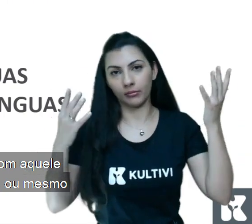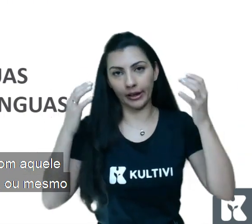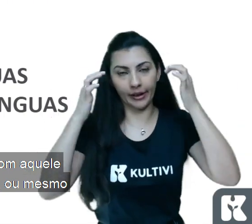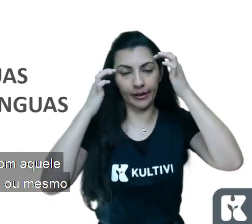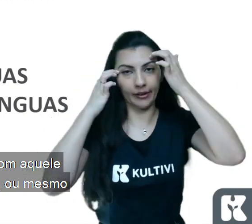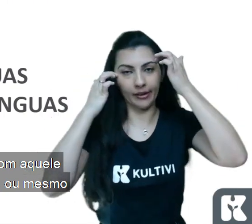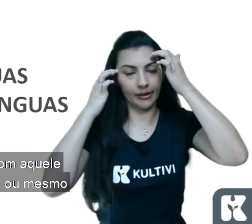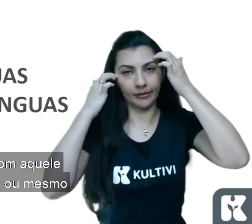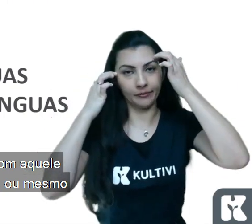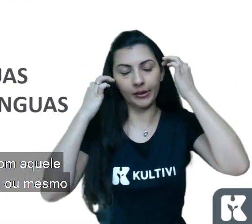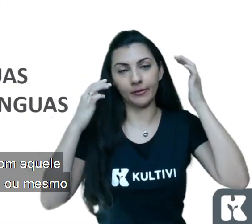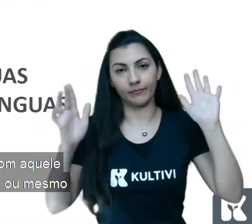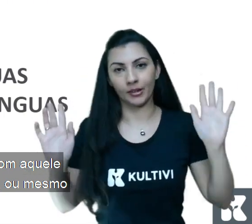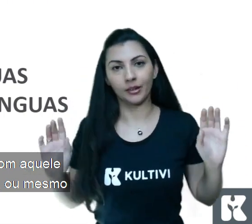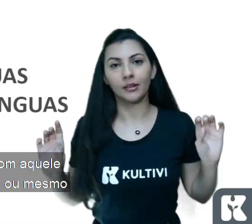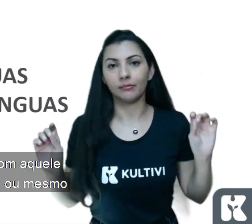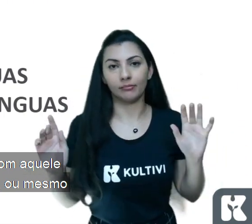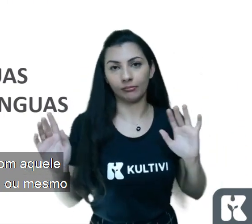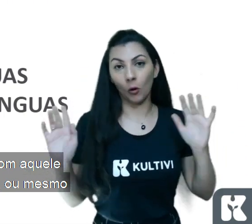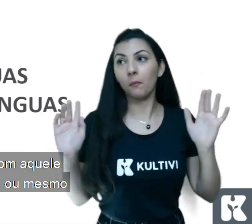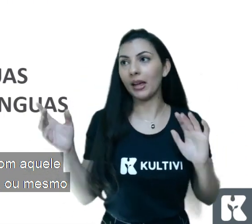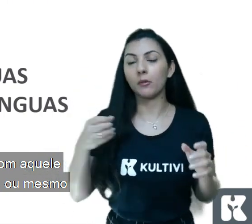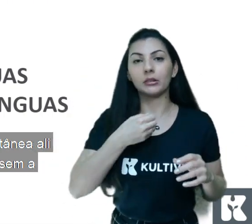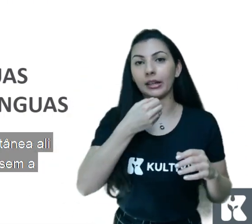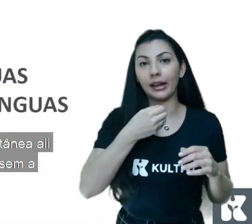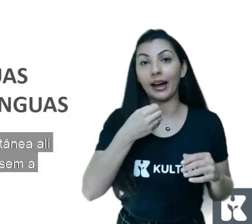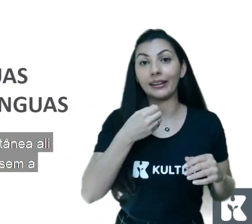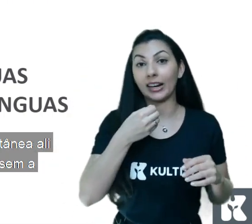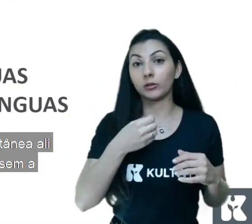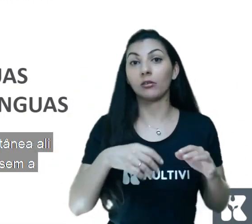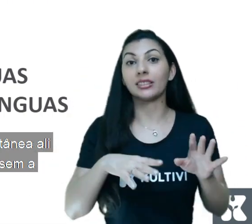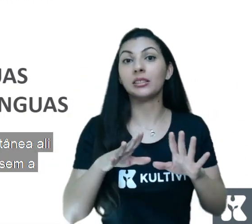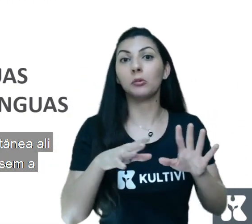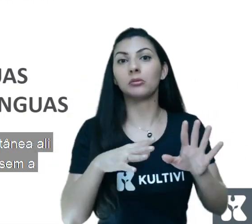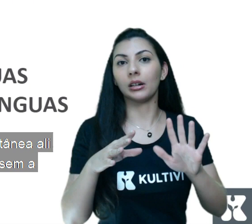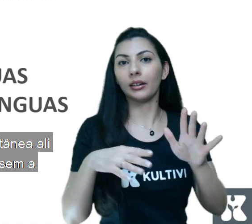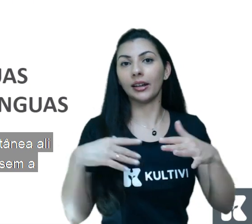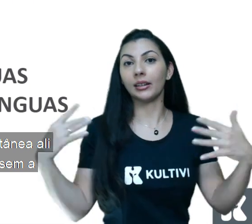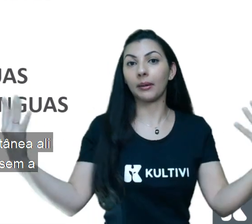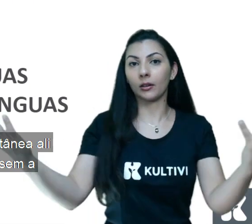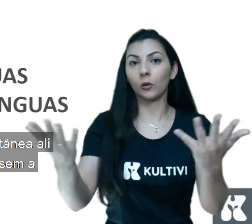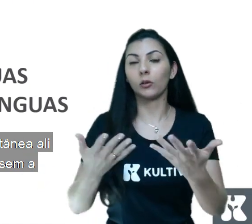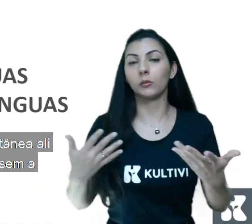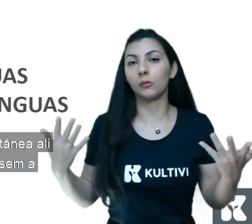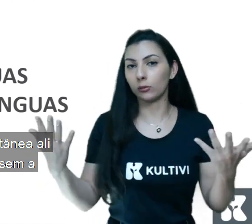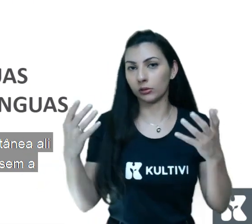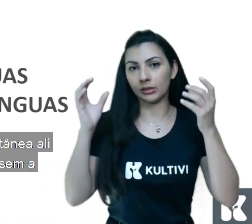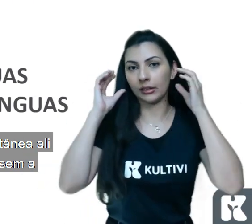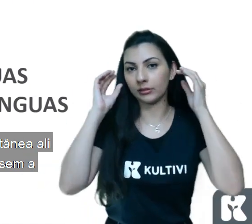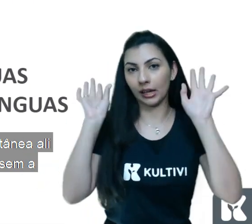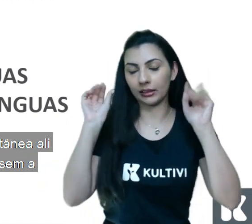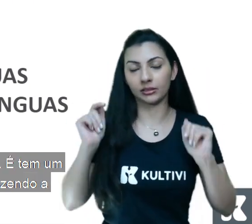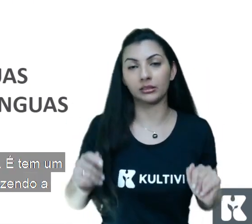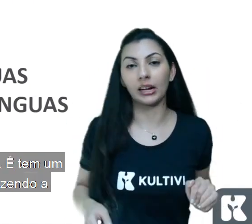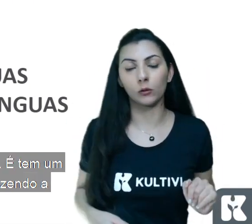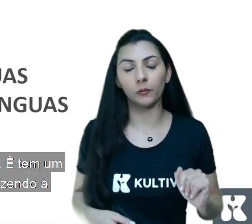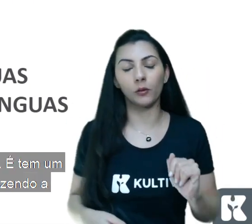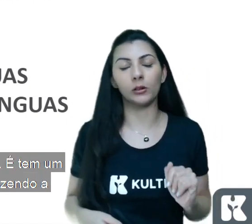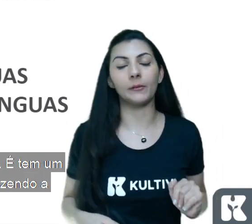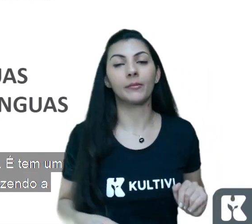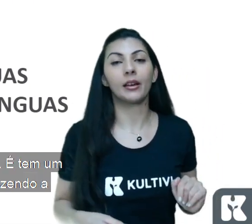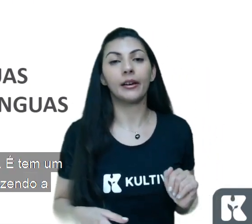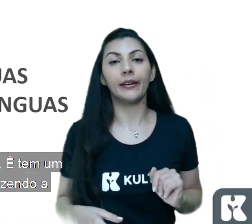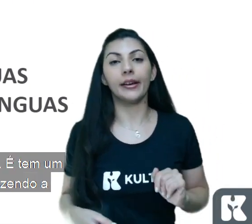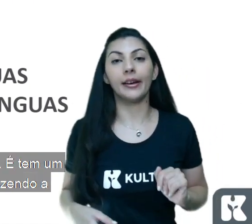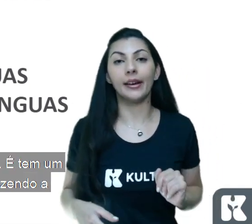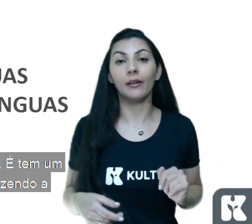Ou, enfim, ou mesmo a tradução está simultânea ali para todo mundo sem a necessidade do